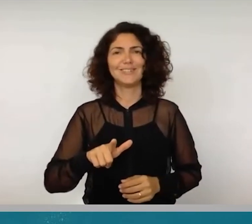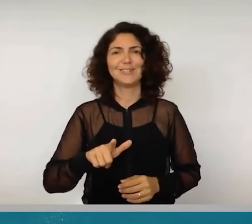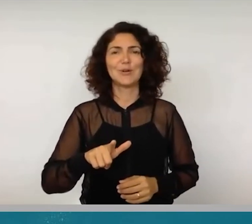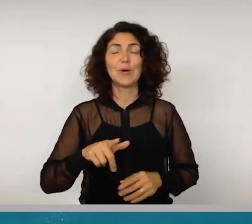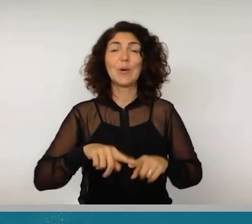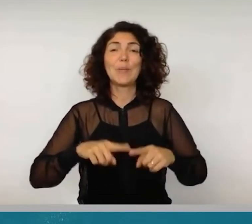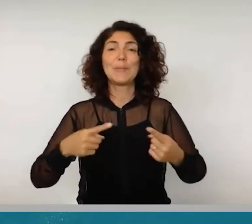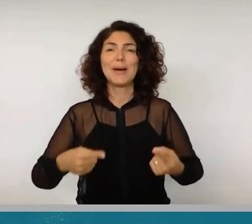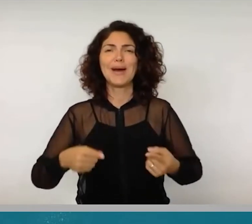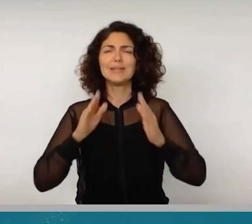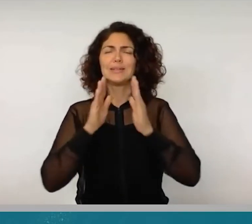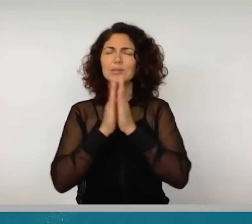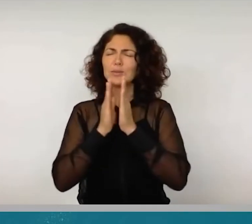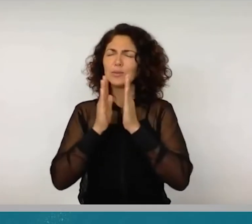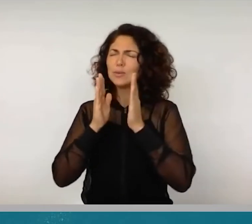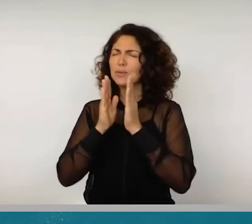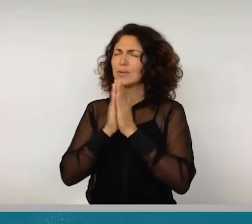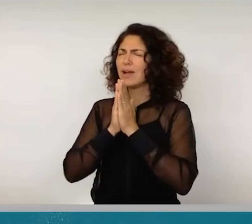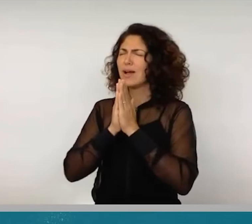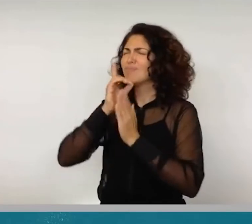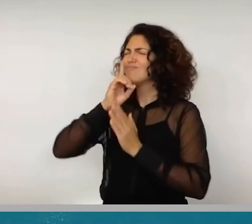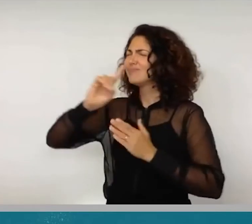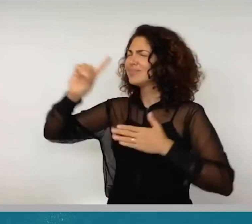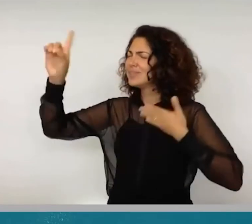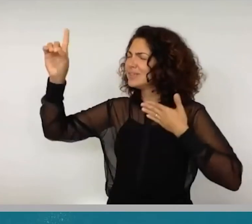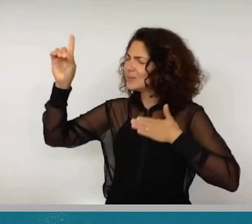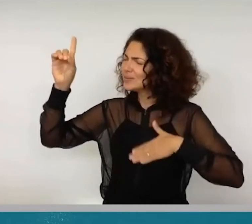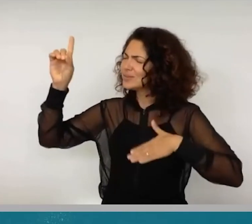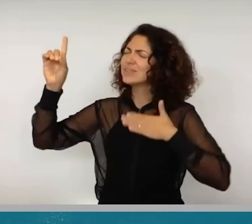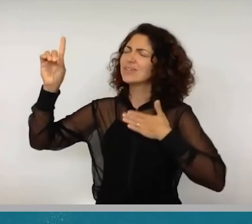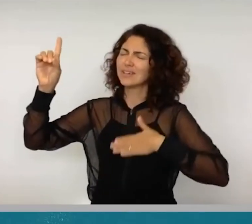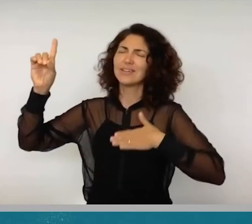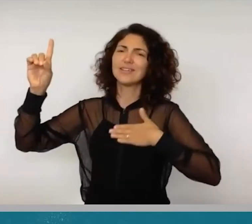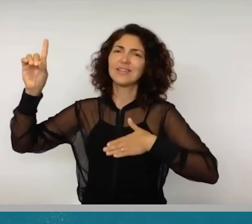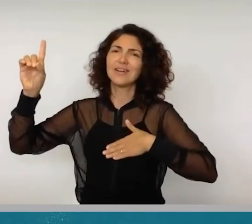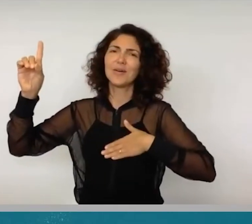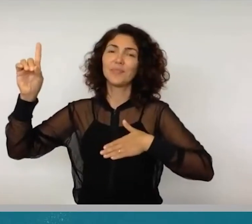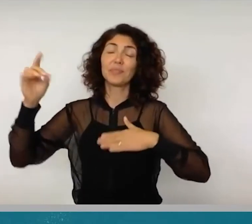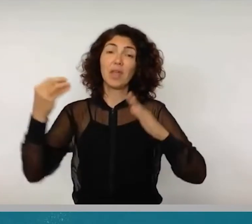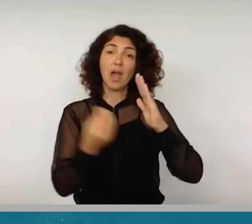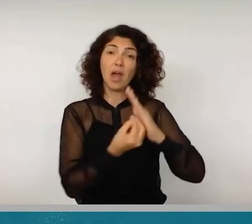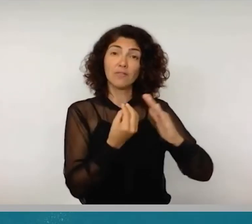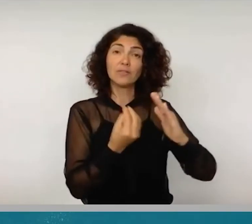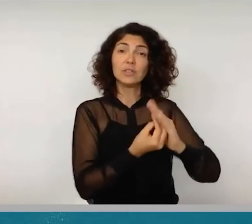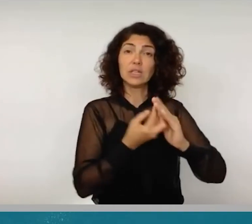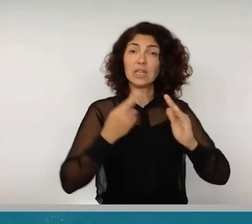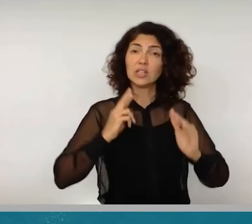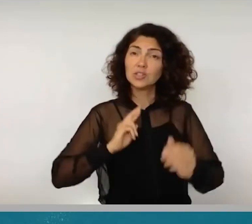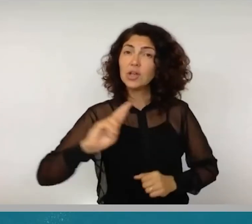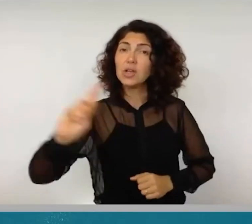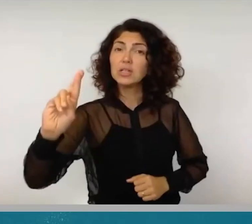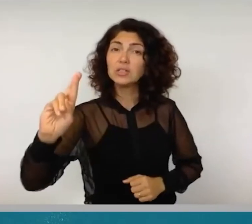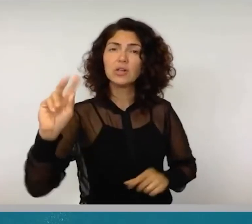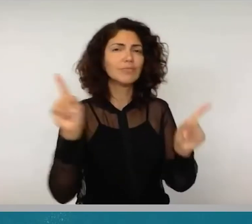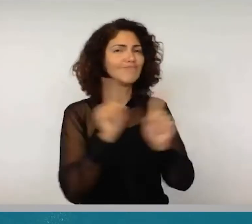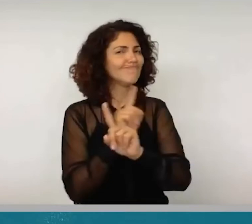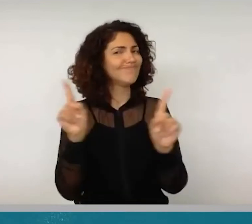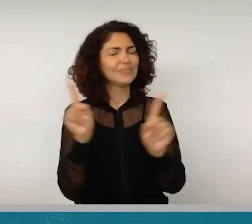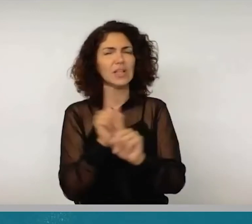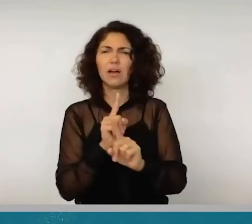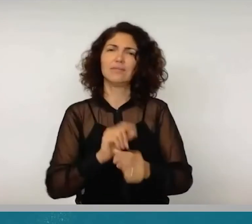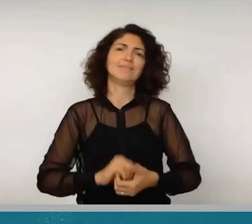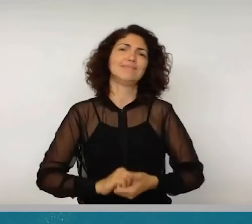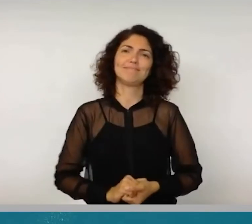não é meramente uma vida religiosa, não é uma vida de faz de conta, não. Nós vivemos uma vida